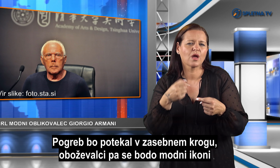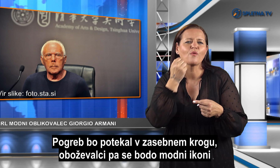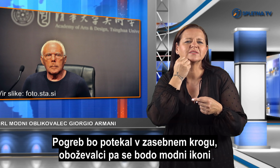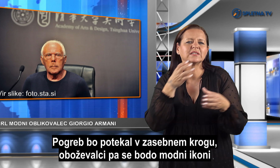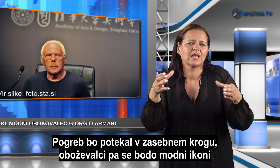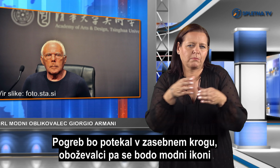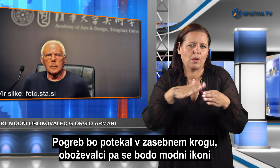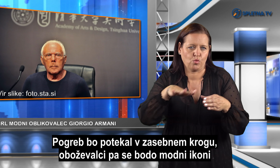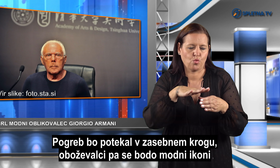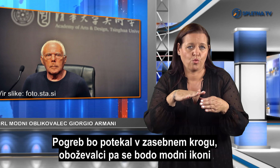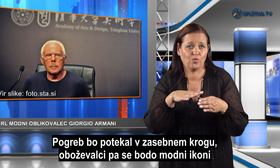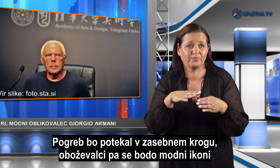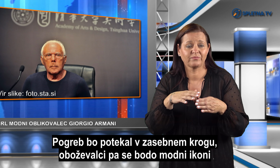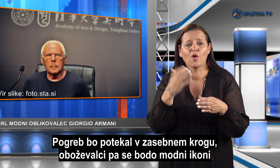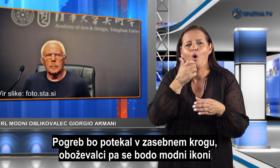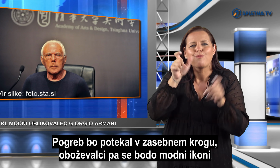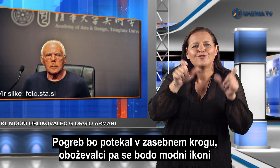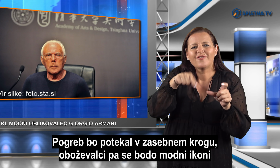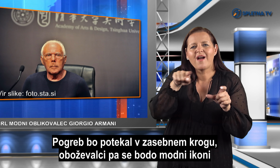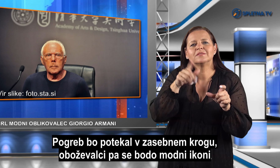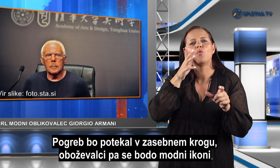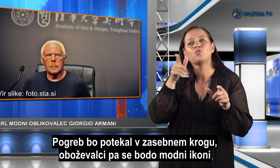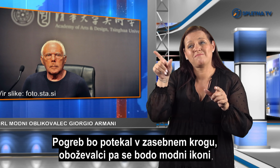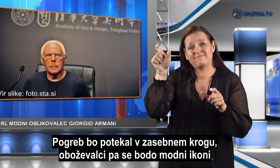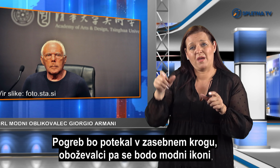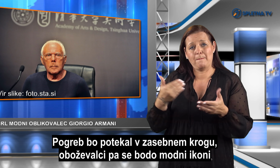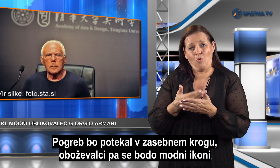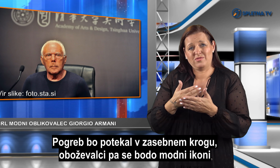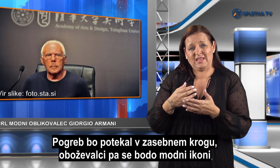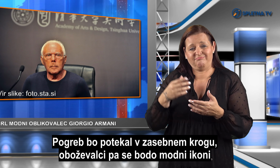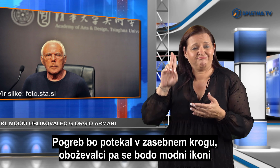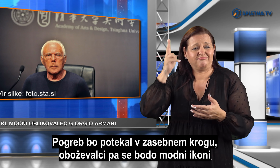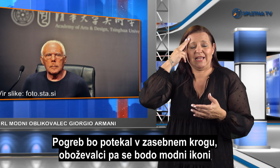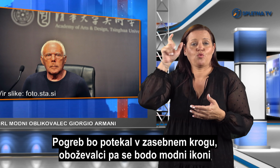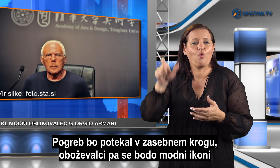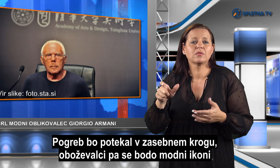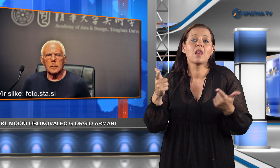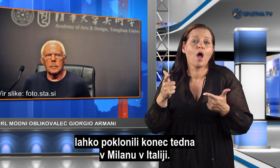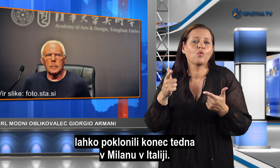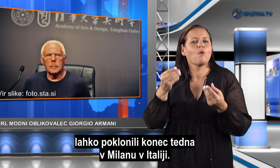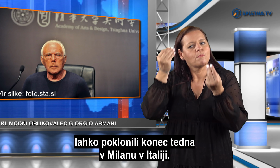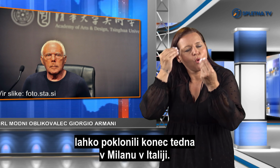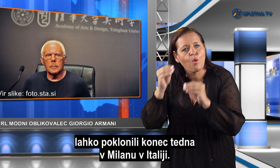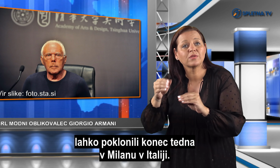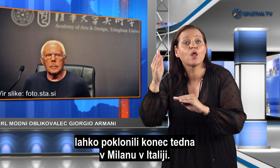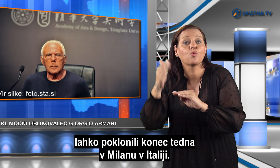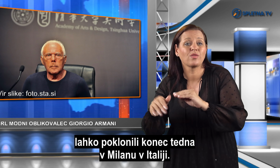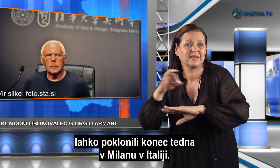v zasebnem krogu. Oboževalci pa se bodo modni ikoni lahko poklonili konec tedna v Milanu